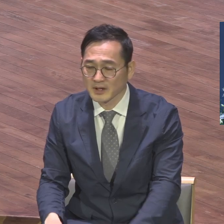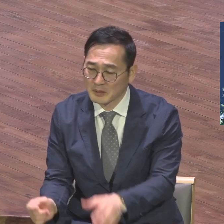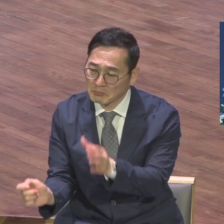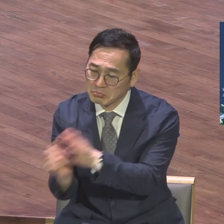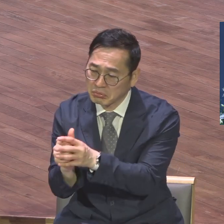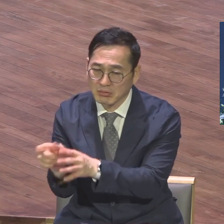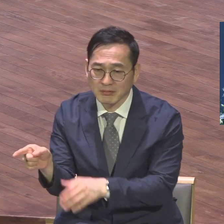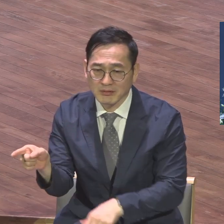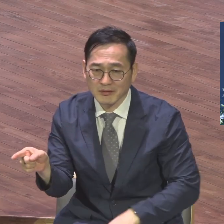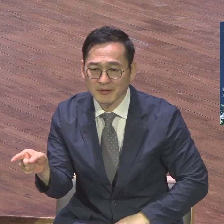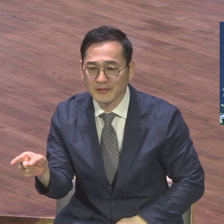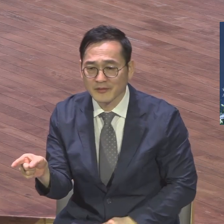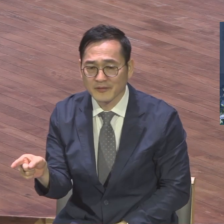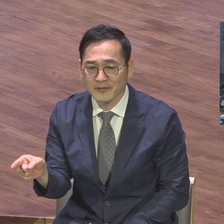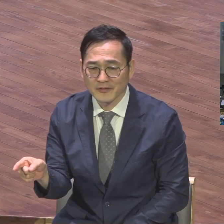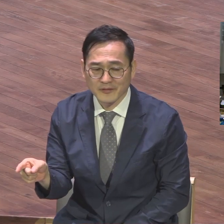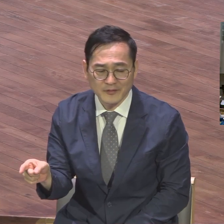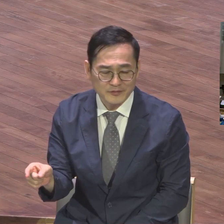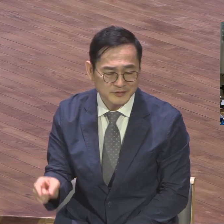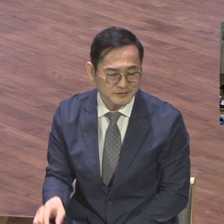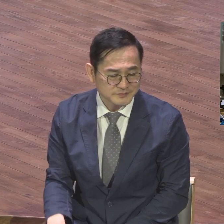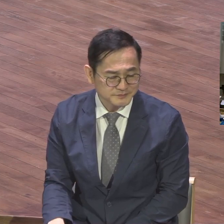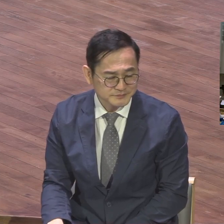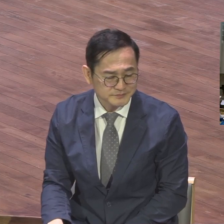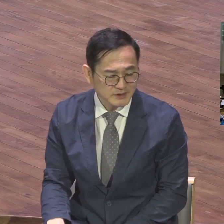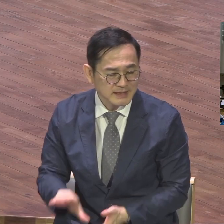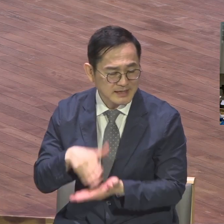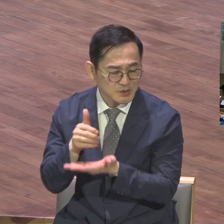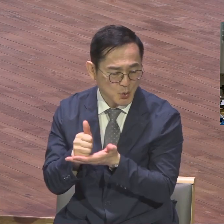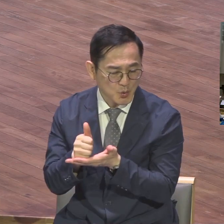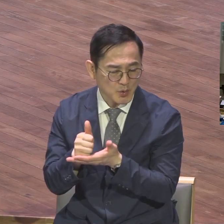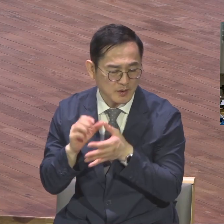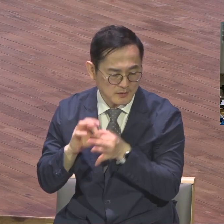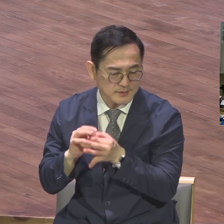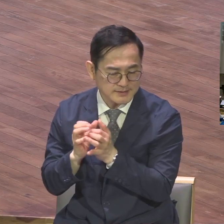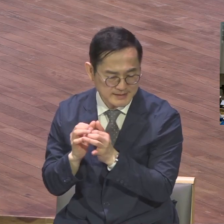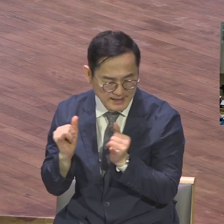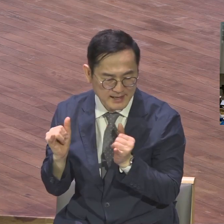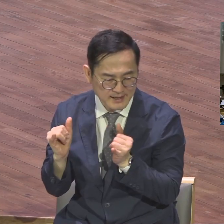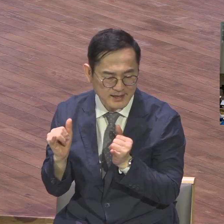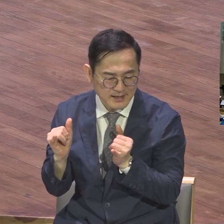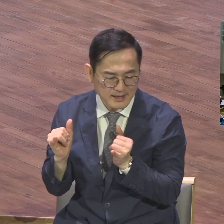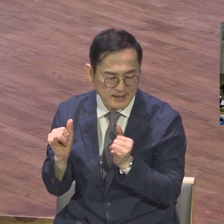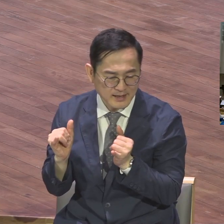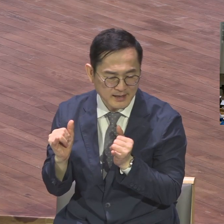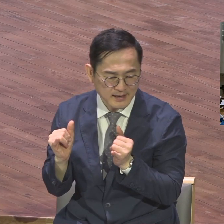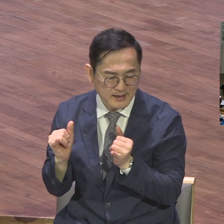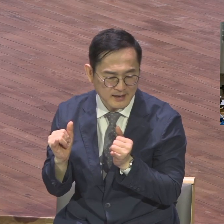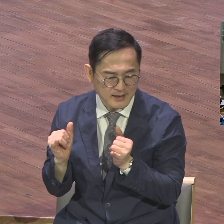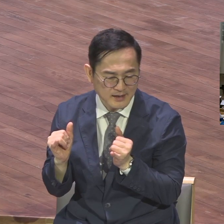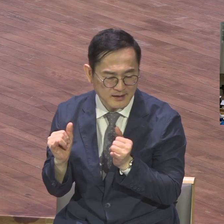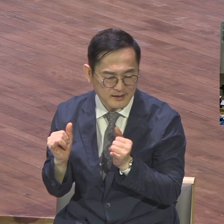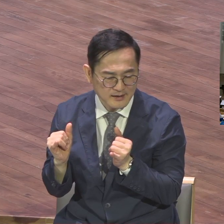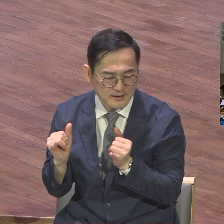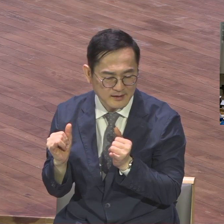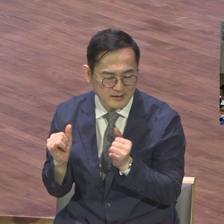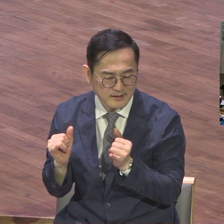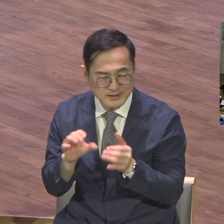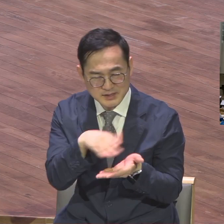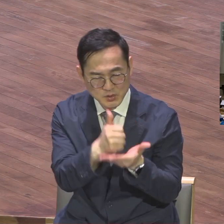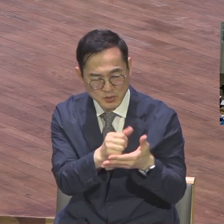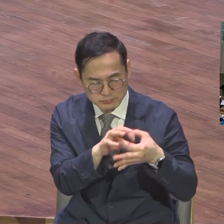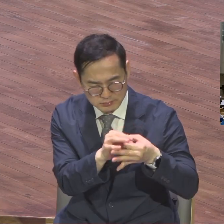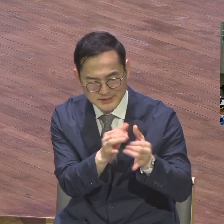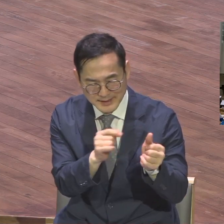40일째로 오면 그리스도에게 속한 자라 하여 물 한 것이라도 주면 내가 진실로 내게 노니 그가